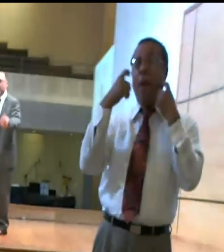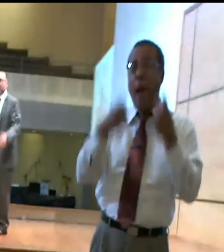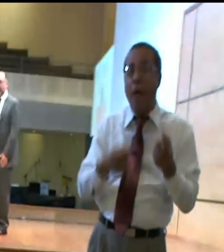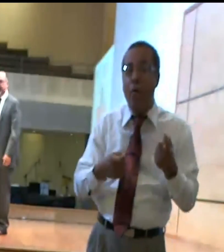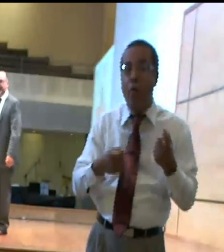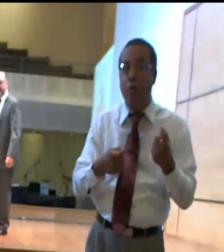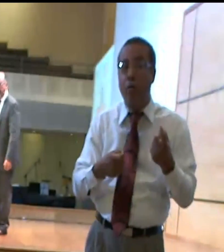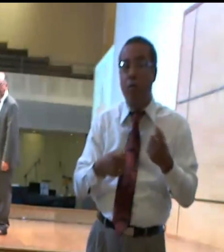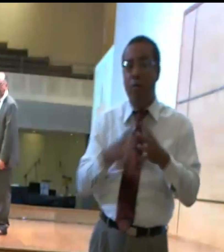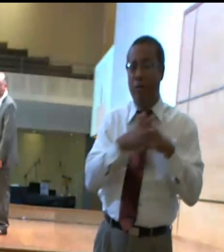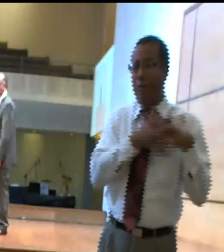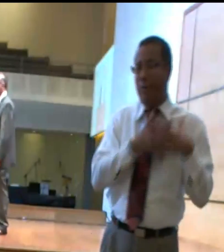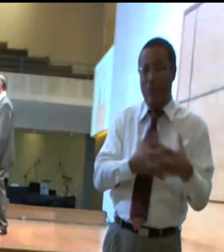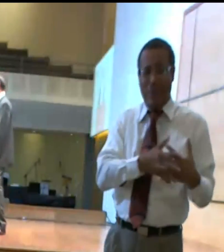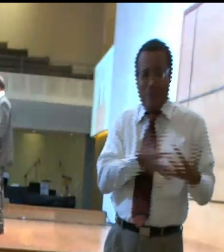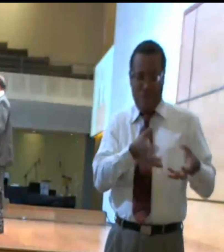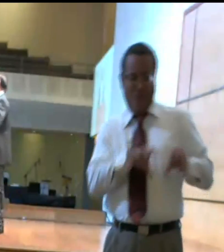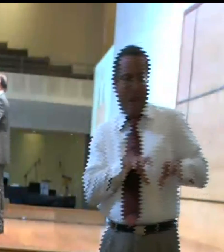¿Qué debemos hacer?